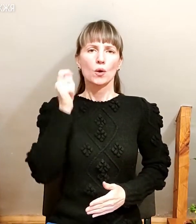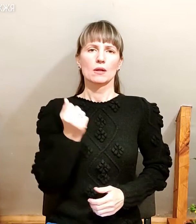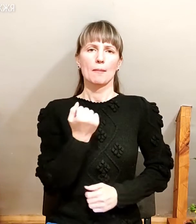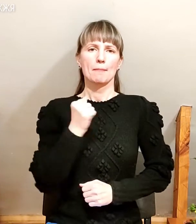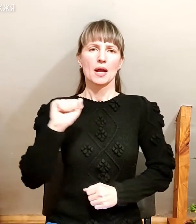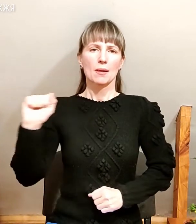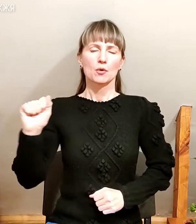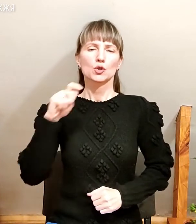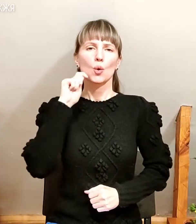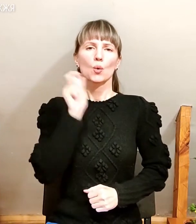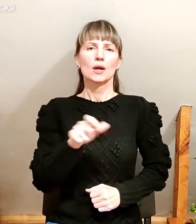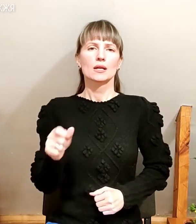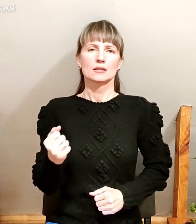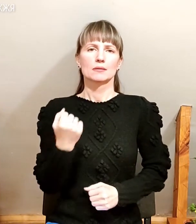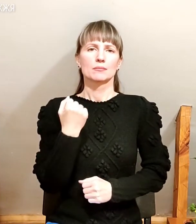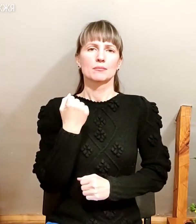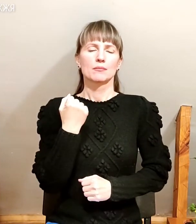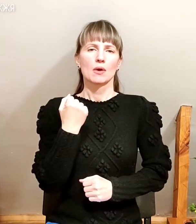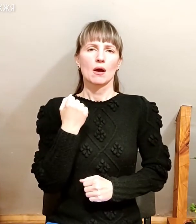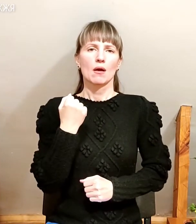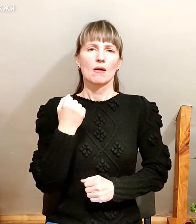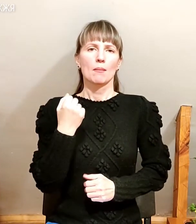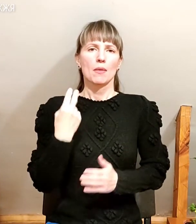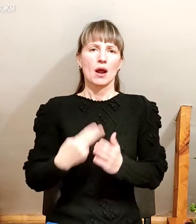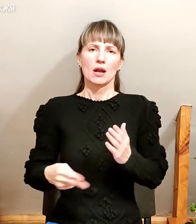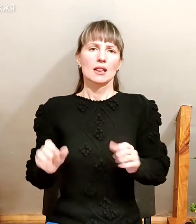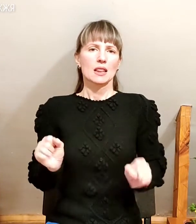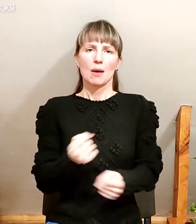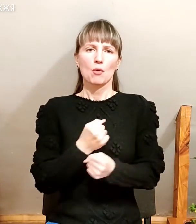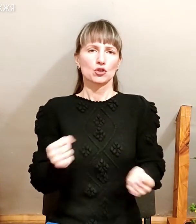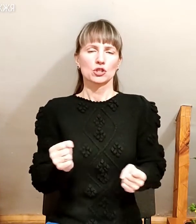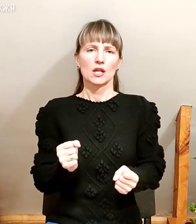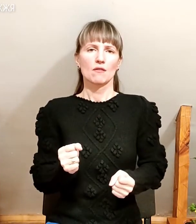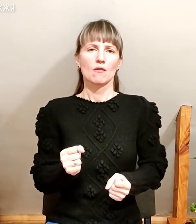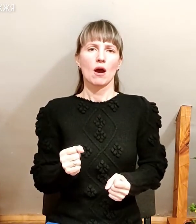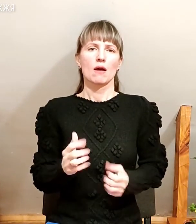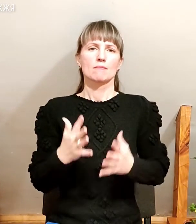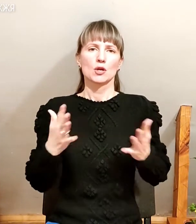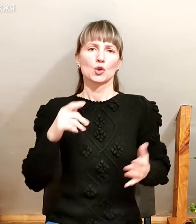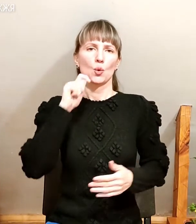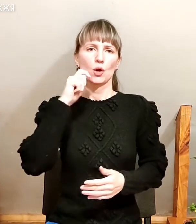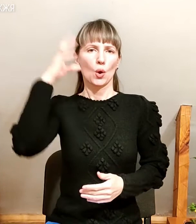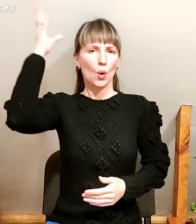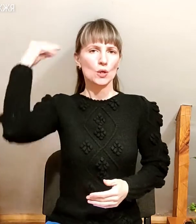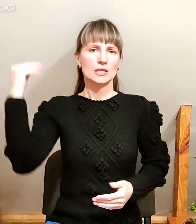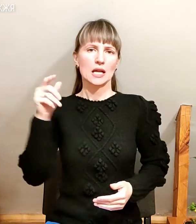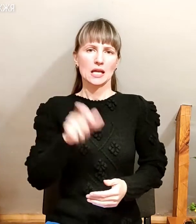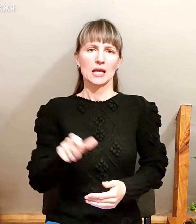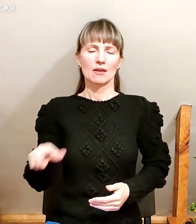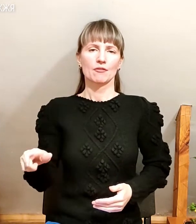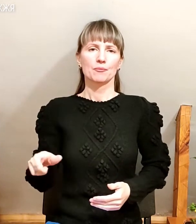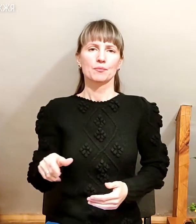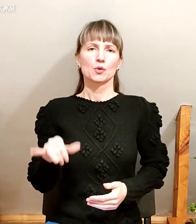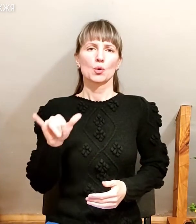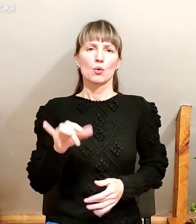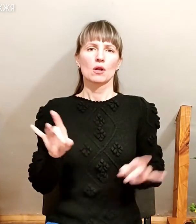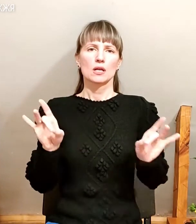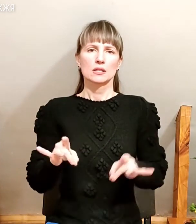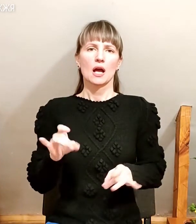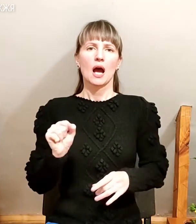Українців перемогти неможливо, а тим більше запорізьких козаків. У ресторані «Аристократики» знаходиться